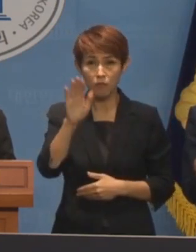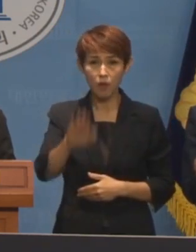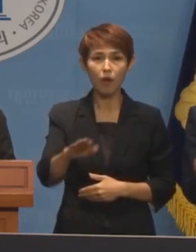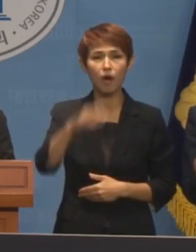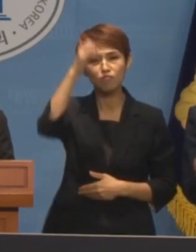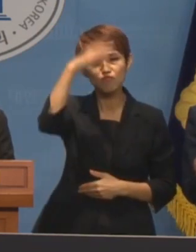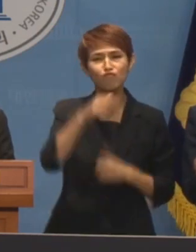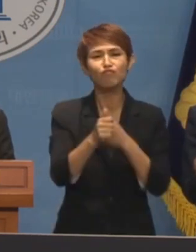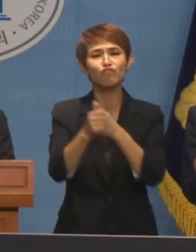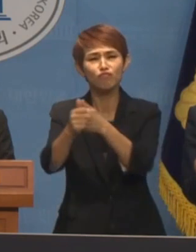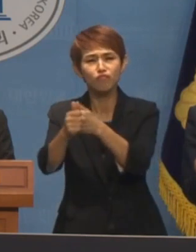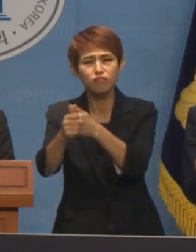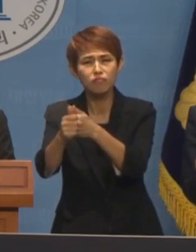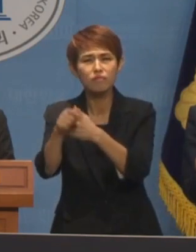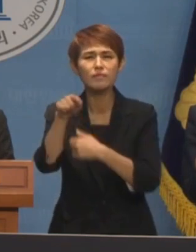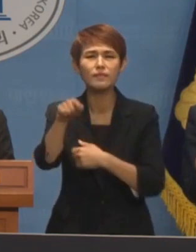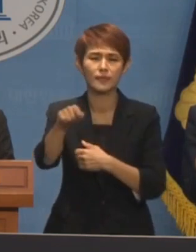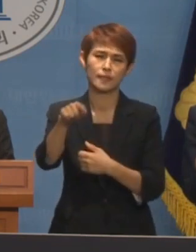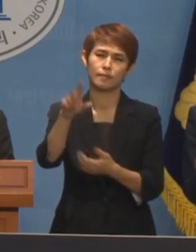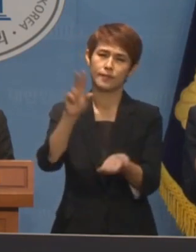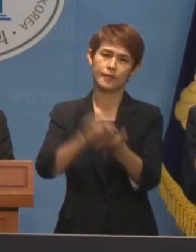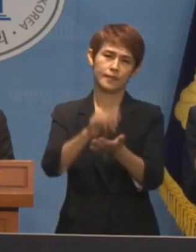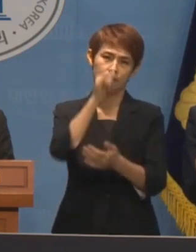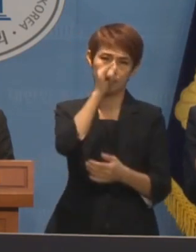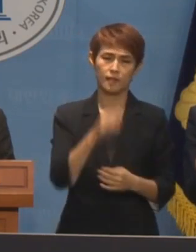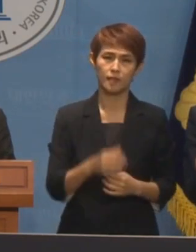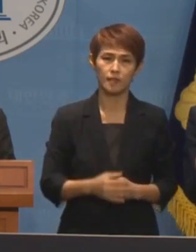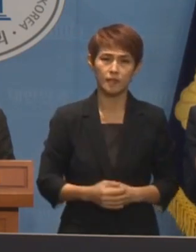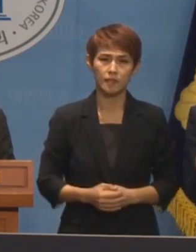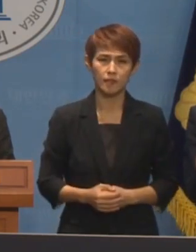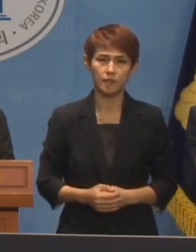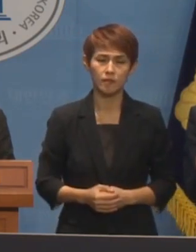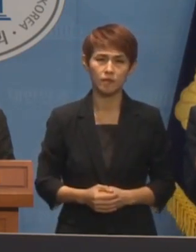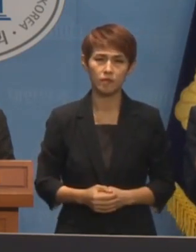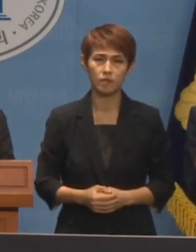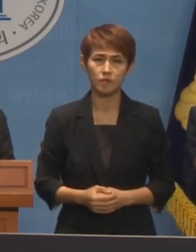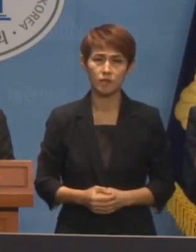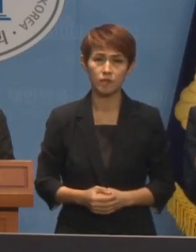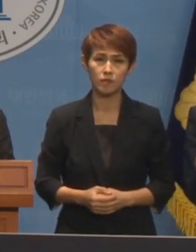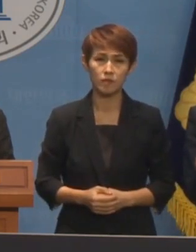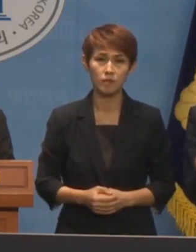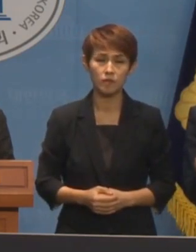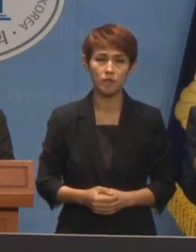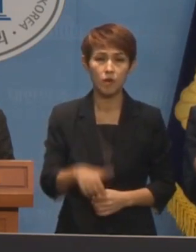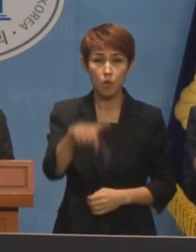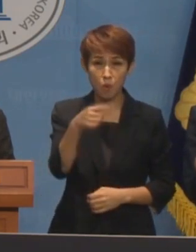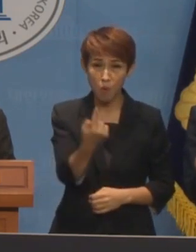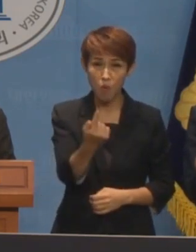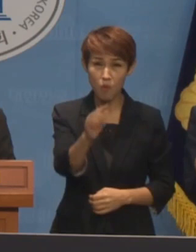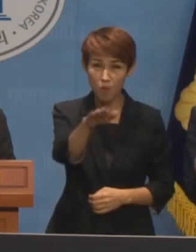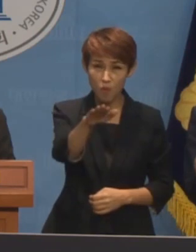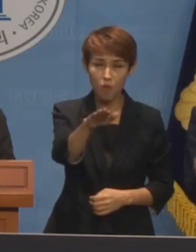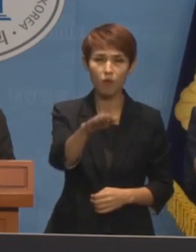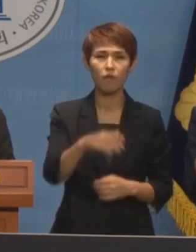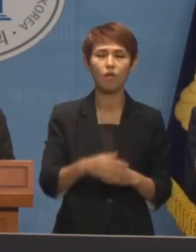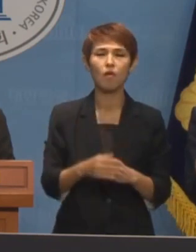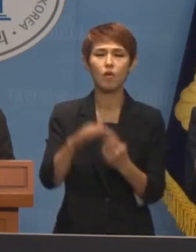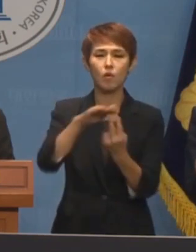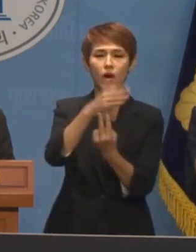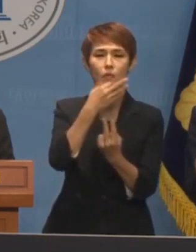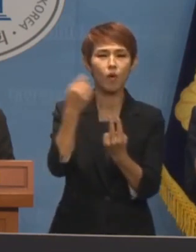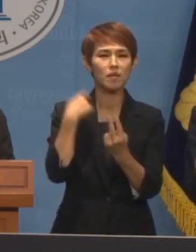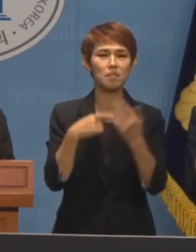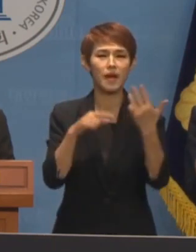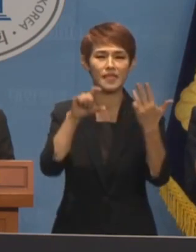맹목적으로 추종한다는 건 어불성설이다. 더욱이 어처구니 없는 건 고민정 의원이 요한복음 8장을